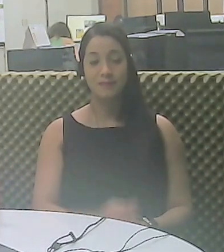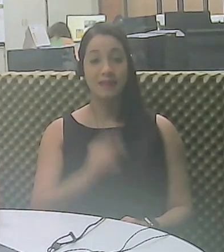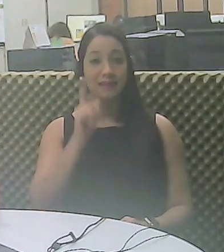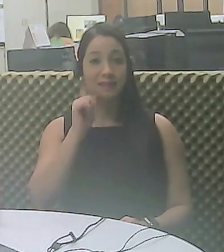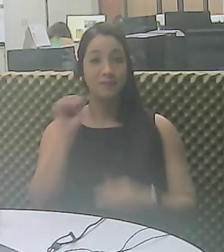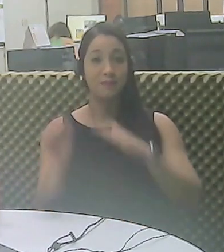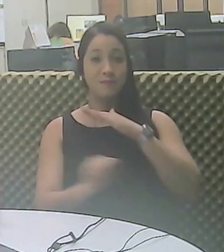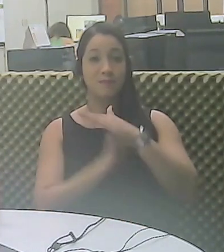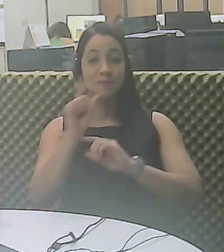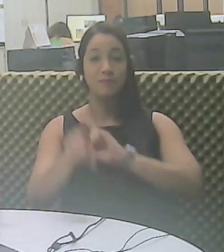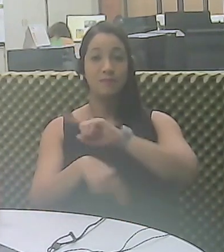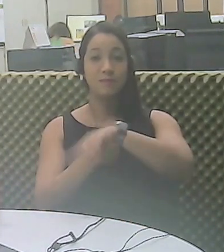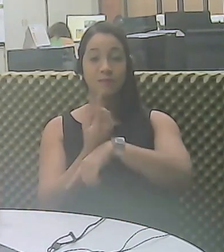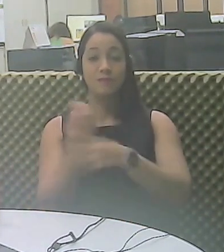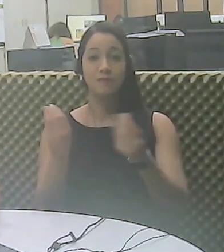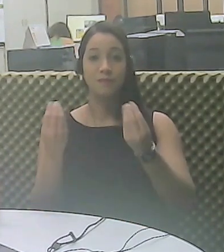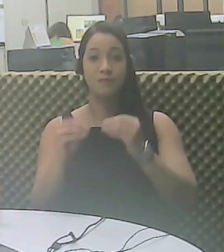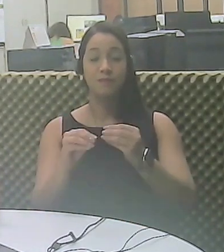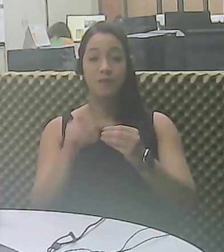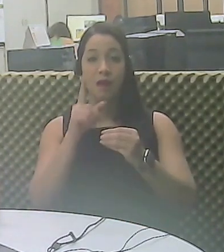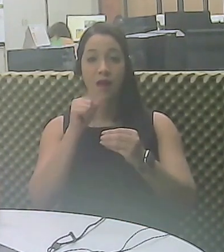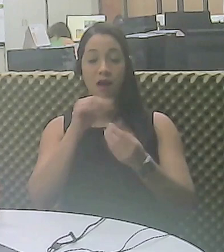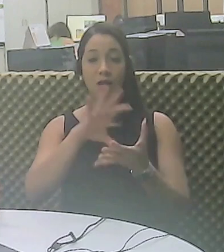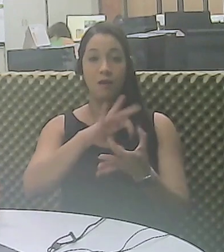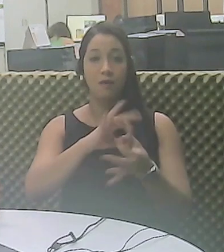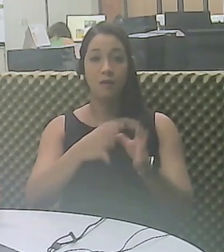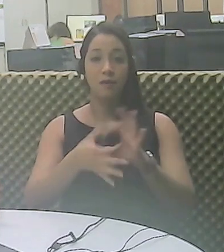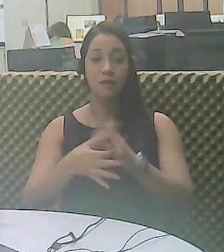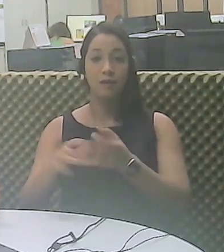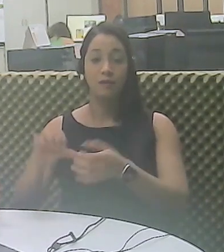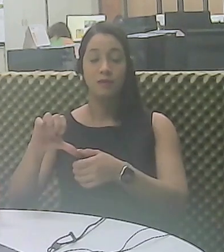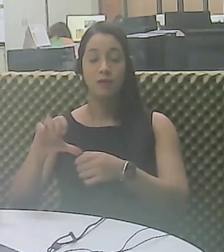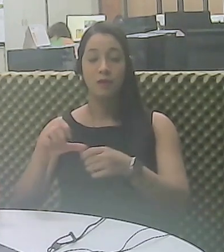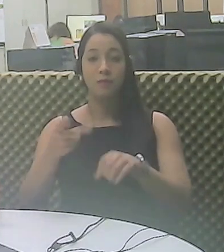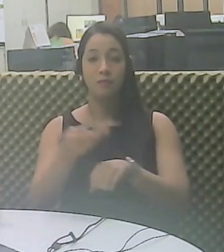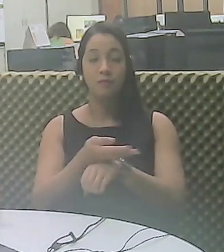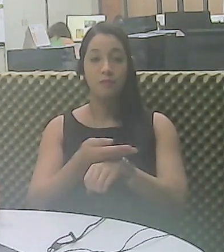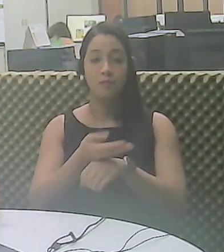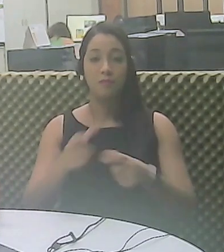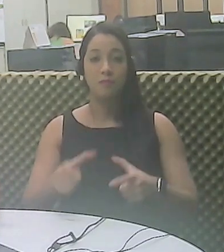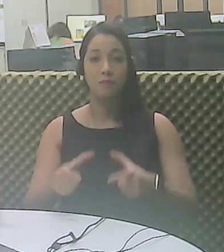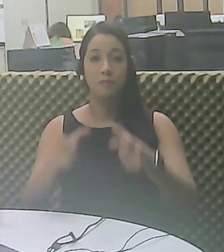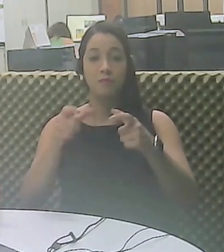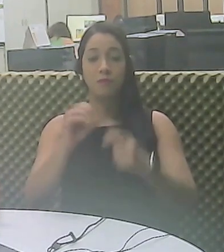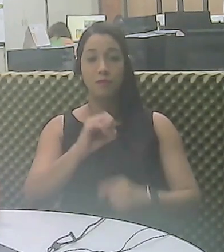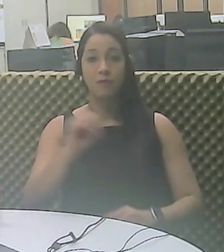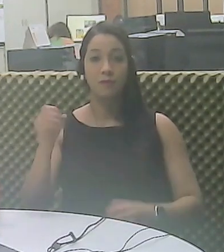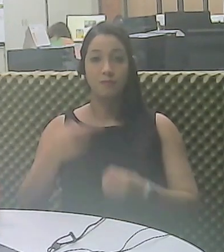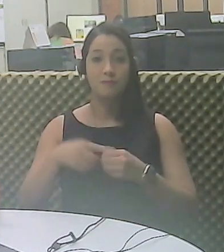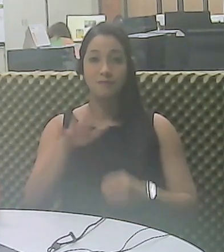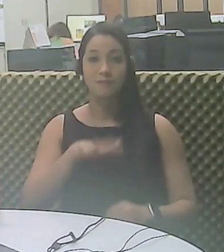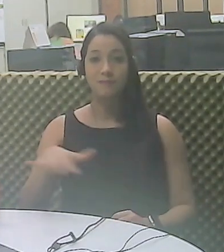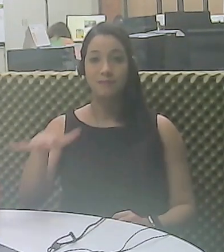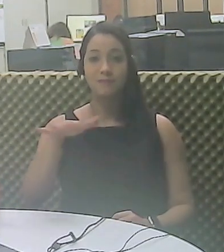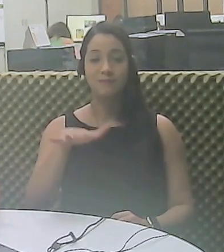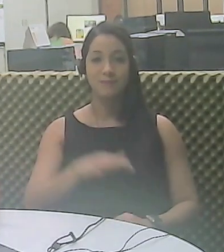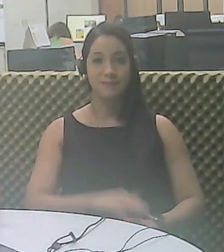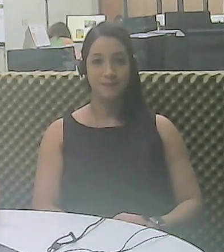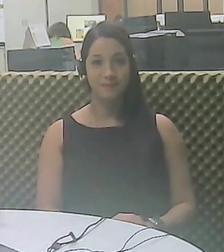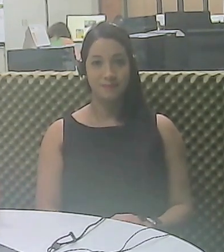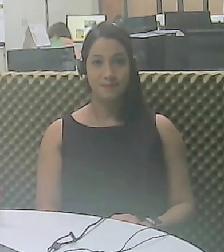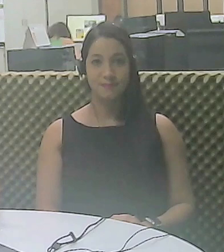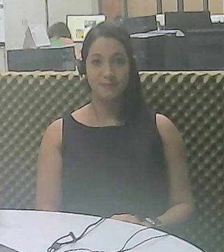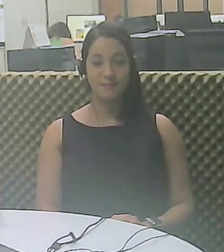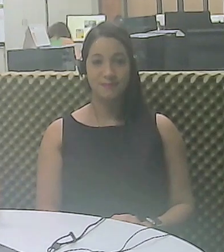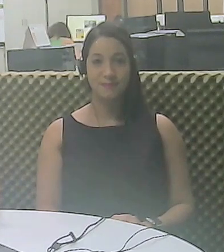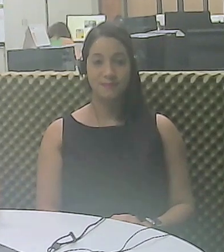Demai avança com instalação de adutora que vai interligar centros de reservação na região oeste da cidade.